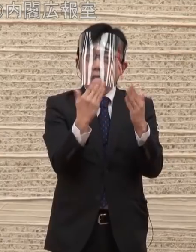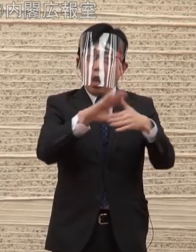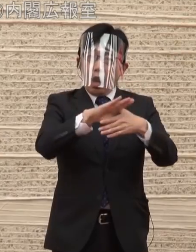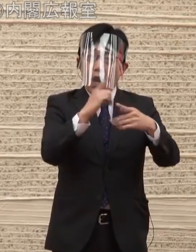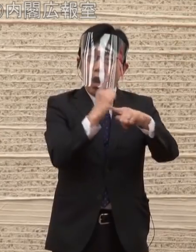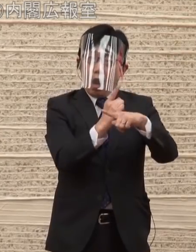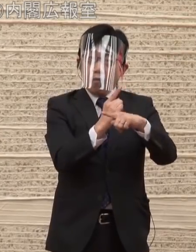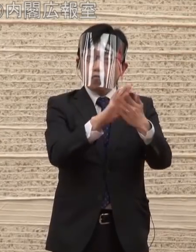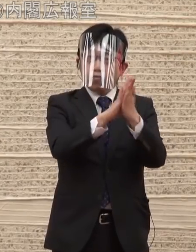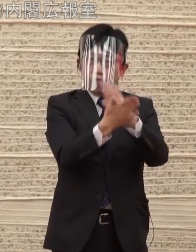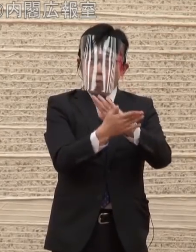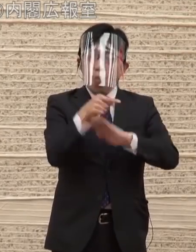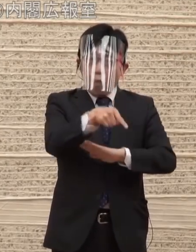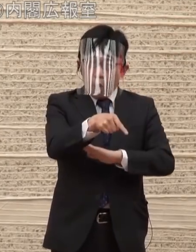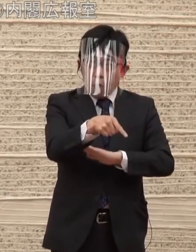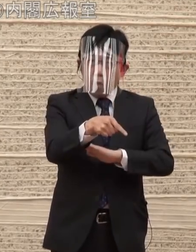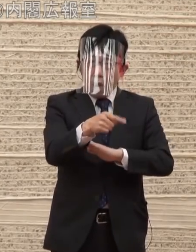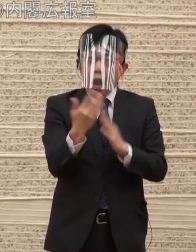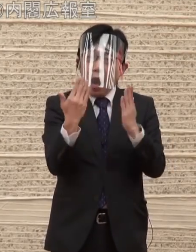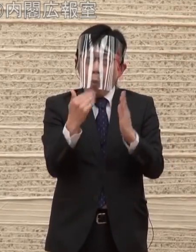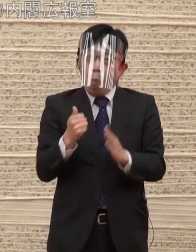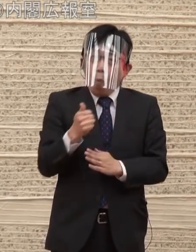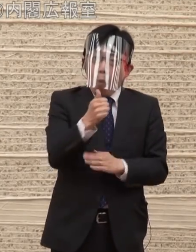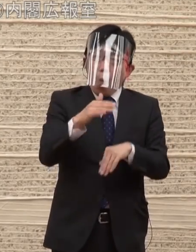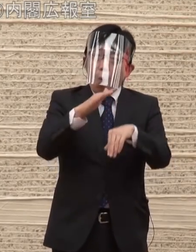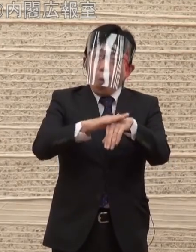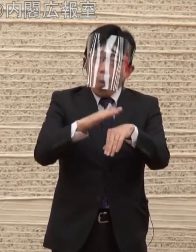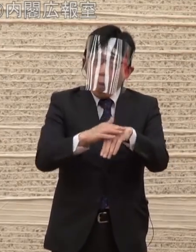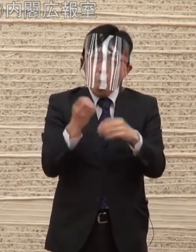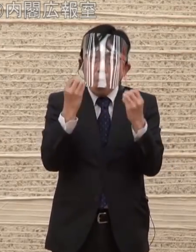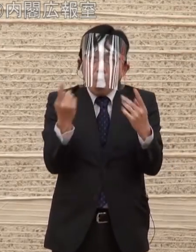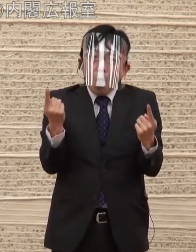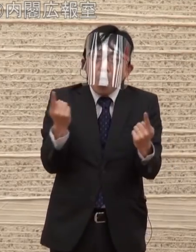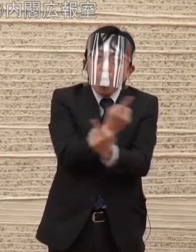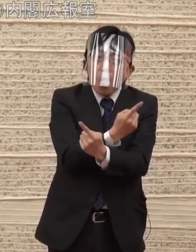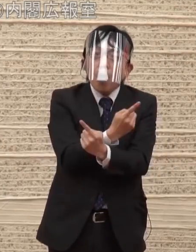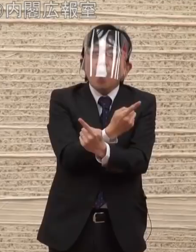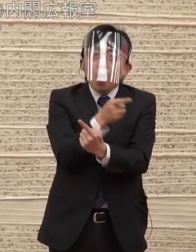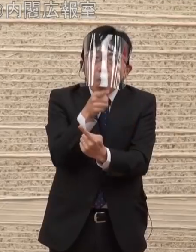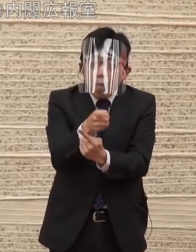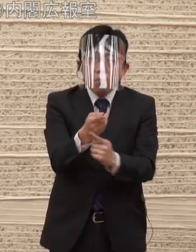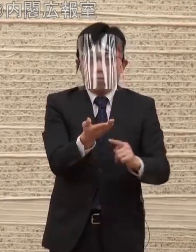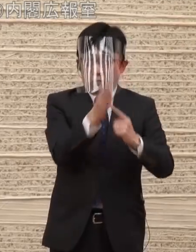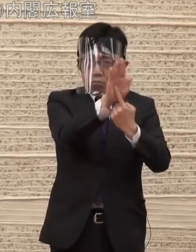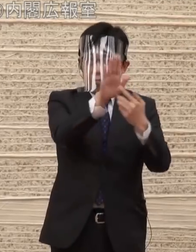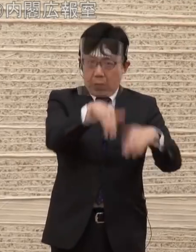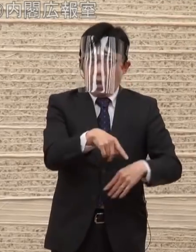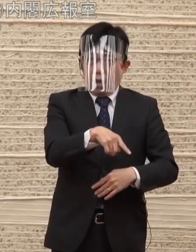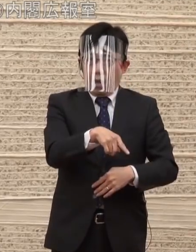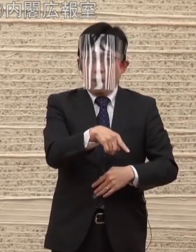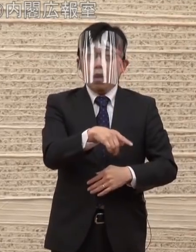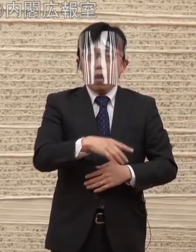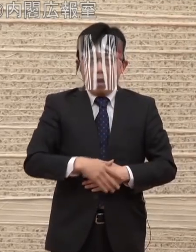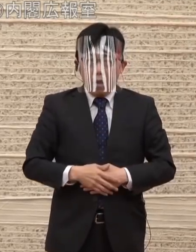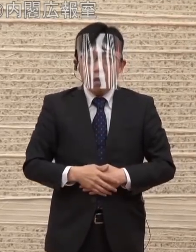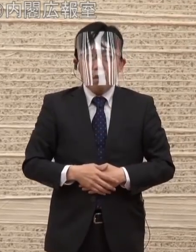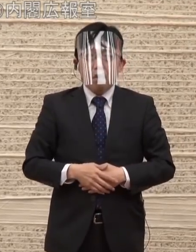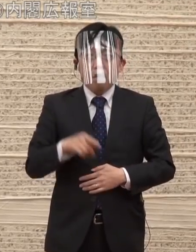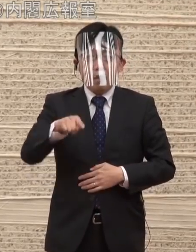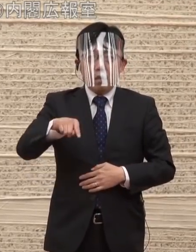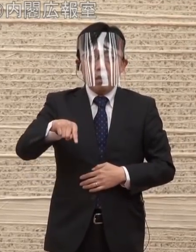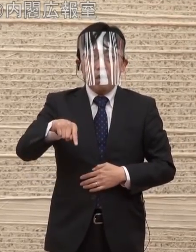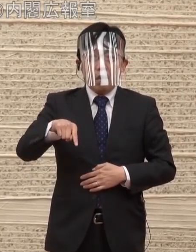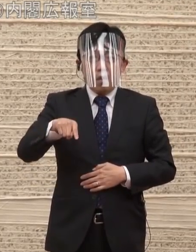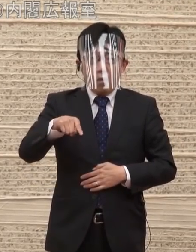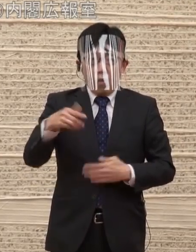など再開に向けた指針を常にお示ししています100を超える業種別の